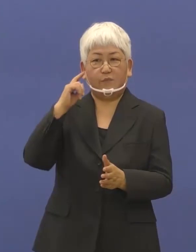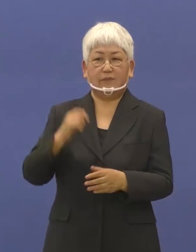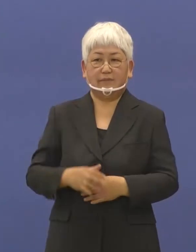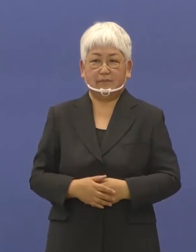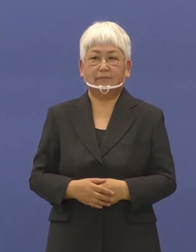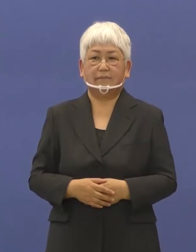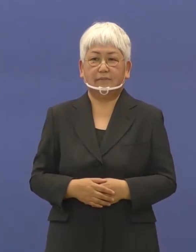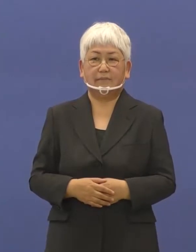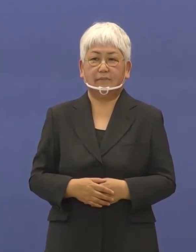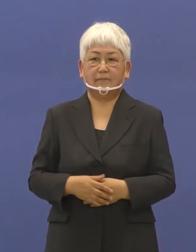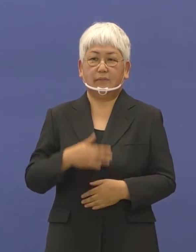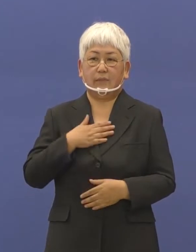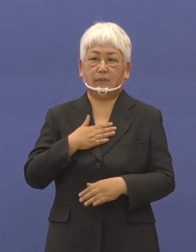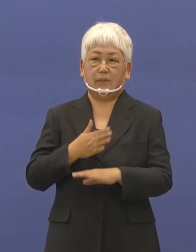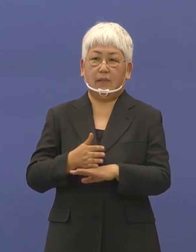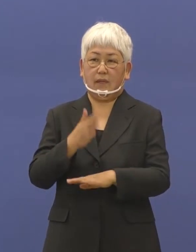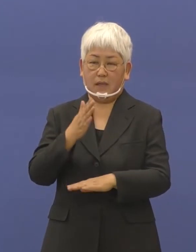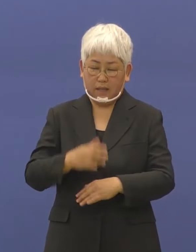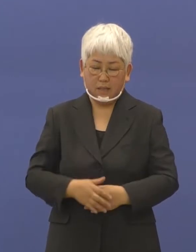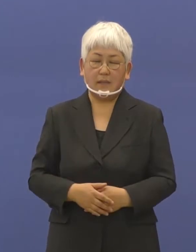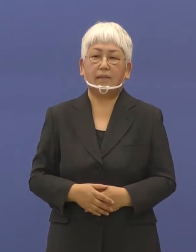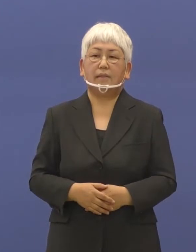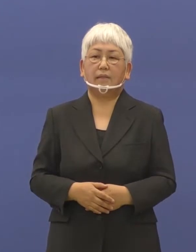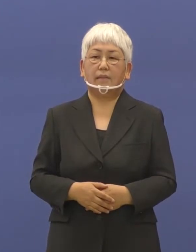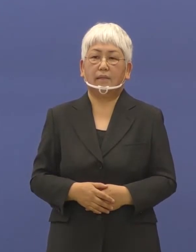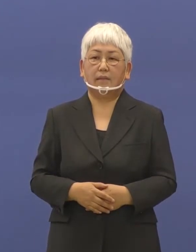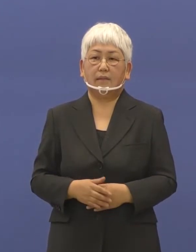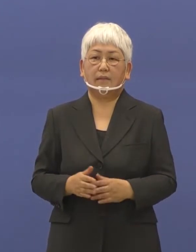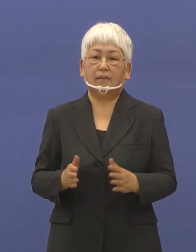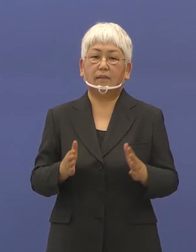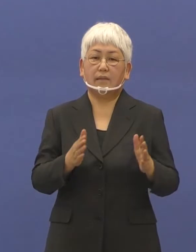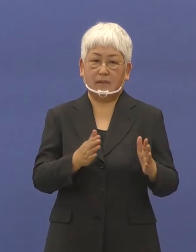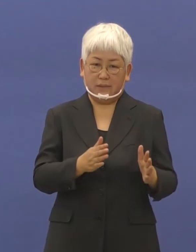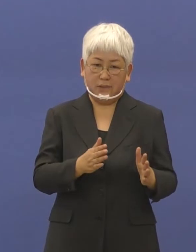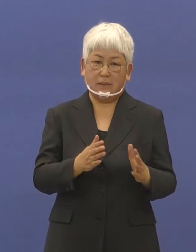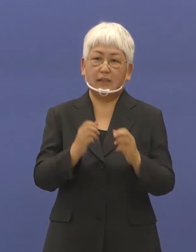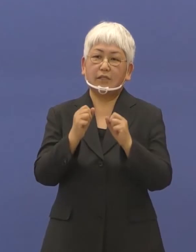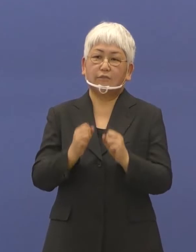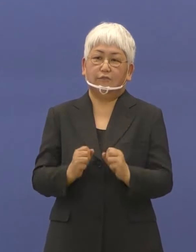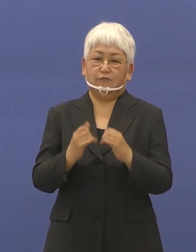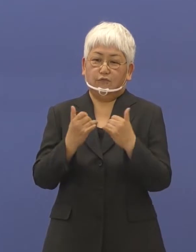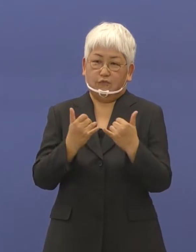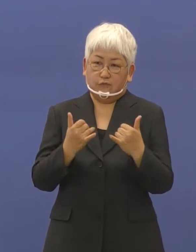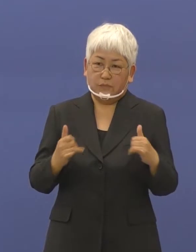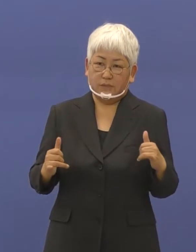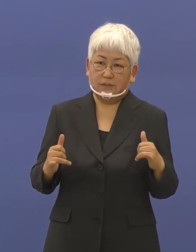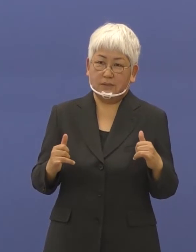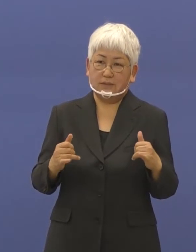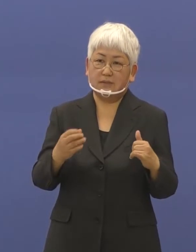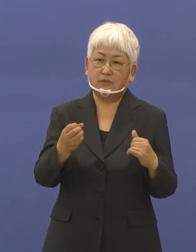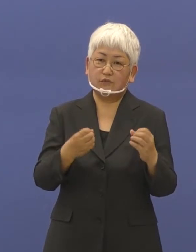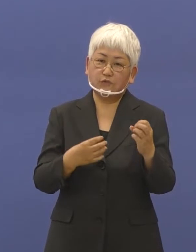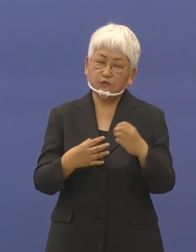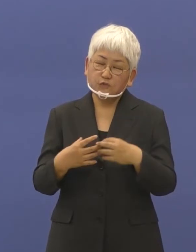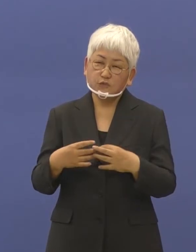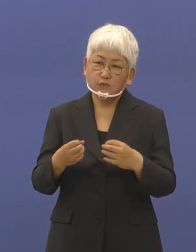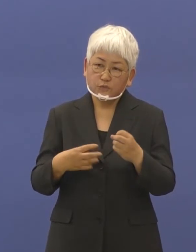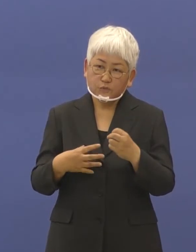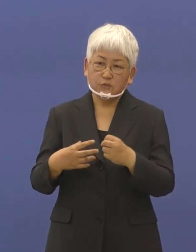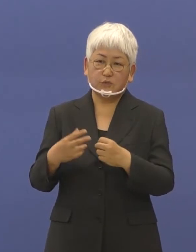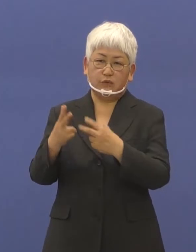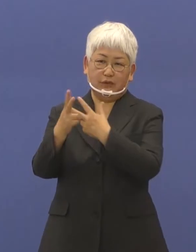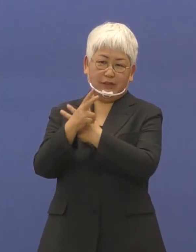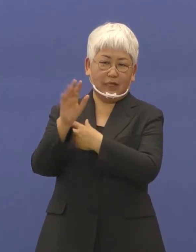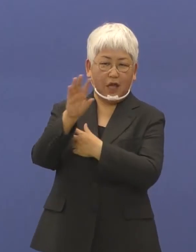ありがとうございます。一方でやはり住民の方からはどうしてもその内陸との格差